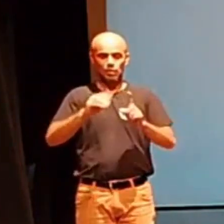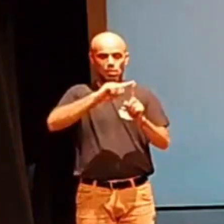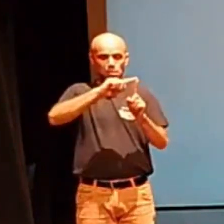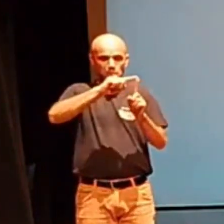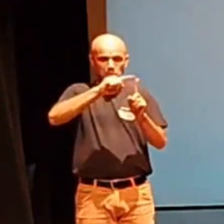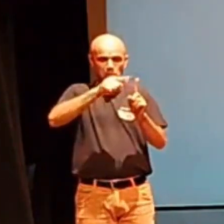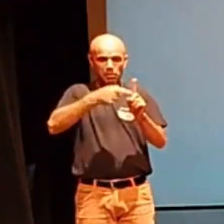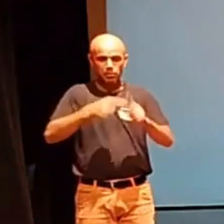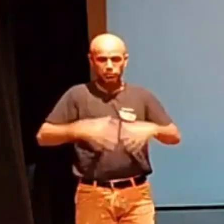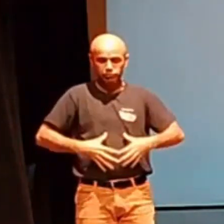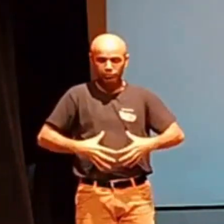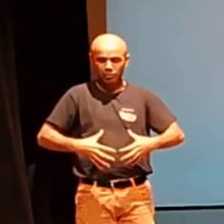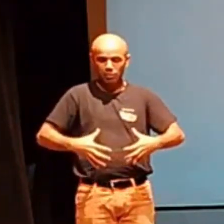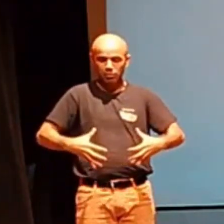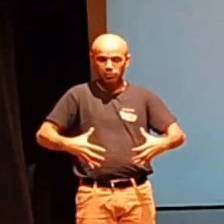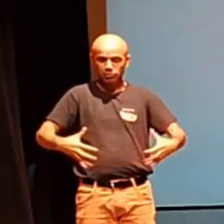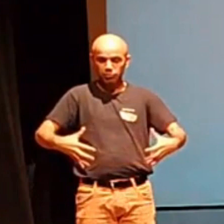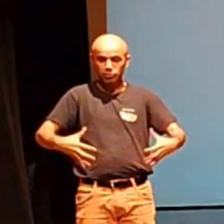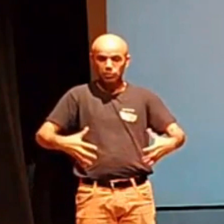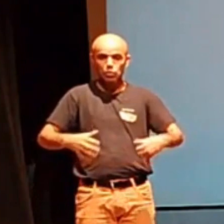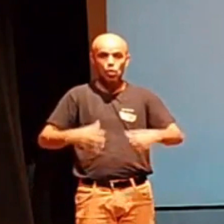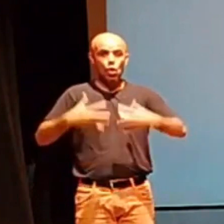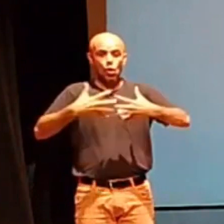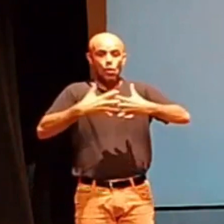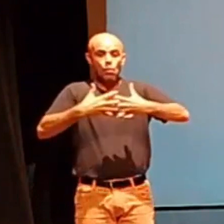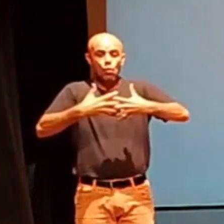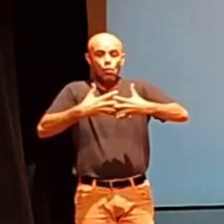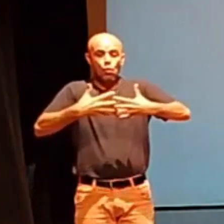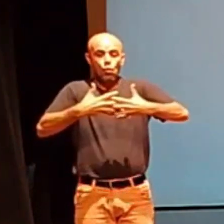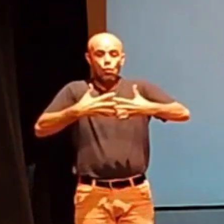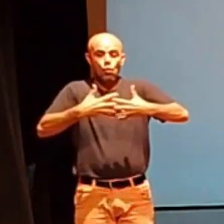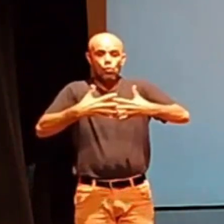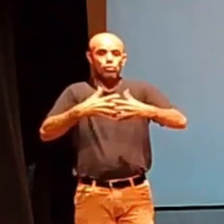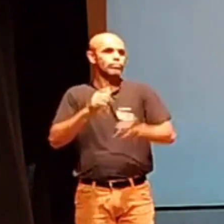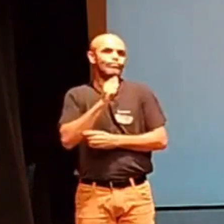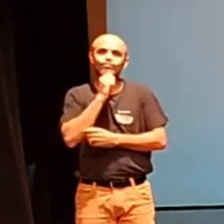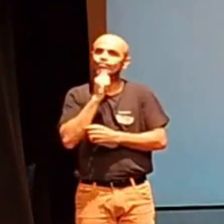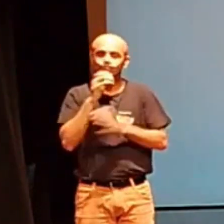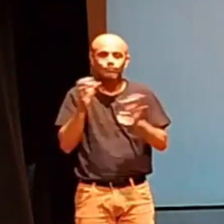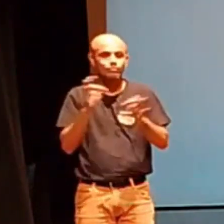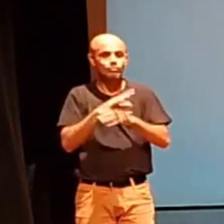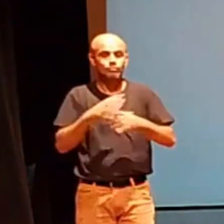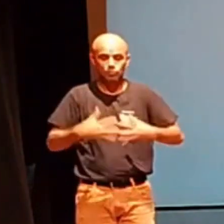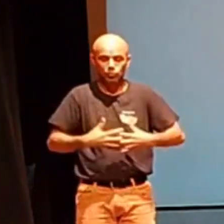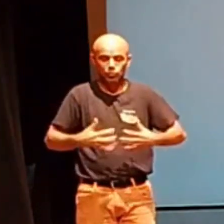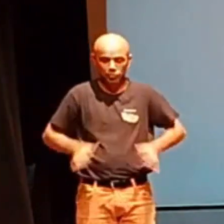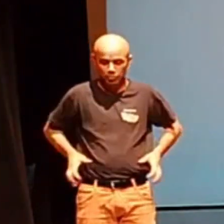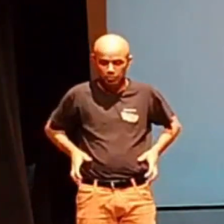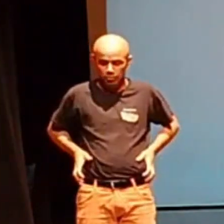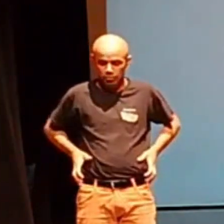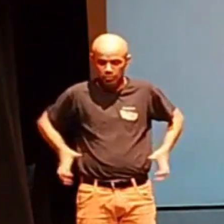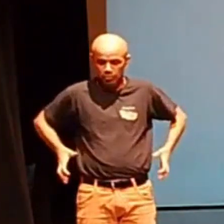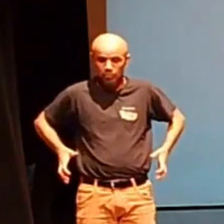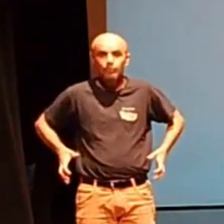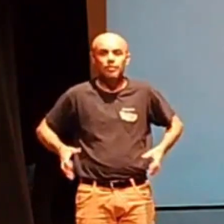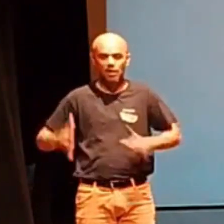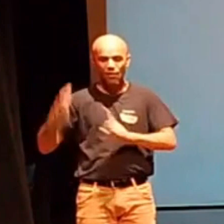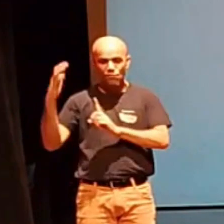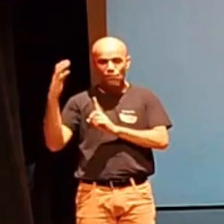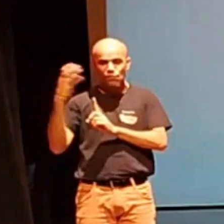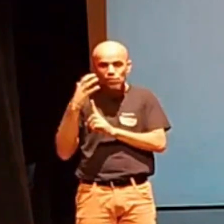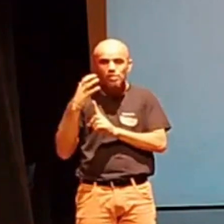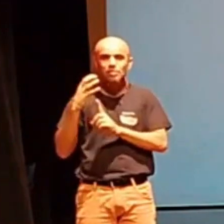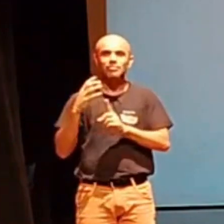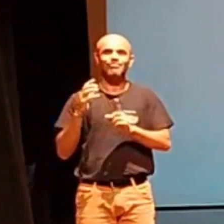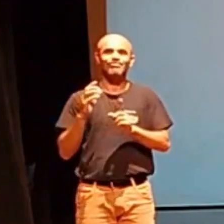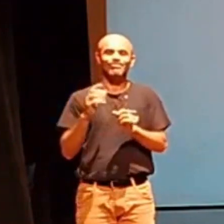A musculatura ainda não está preparada para tanta sobrecarga. A dilatação do quadril, tudo isso influencia